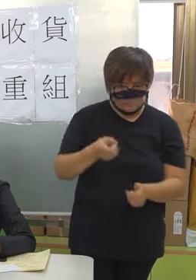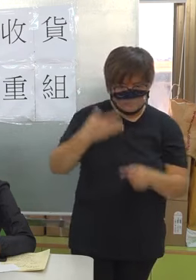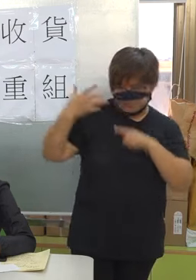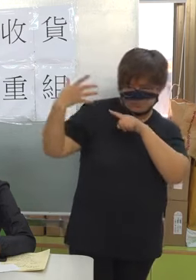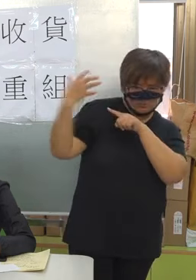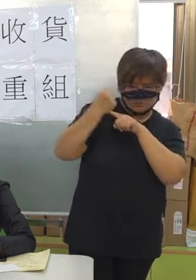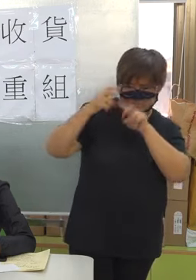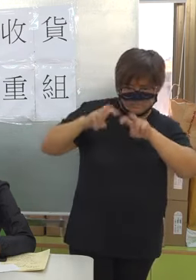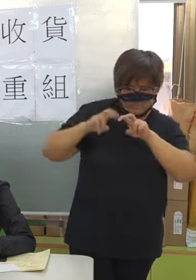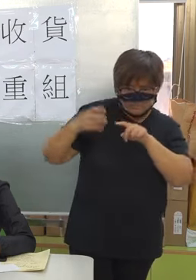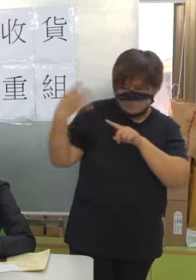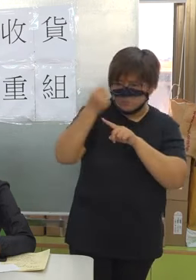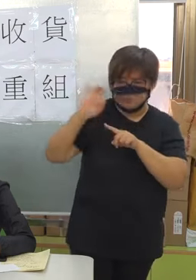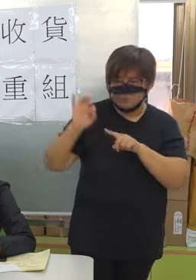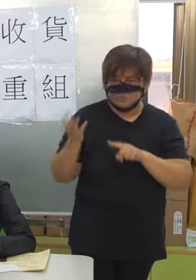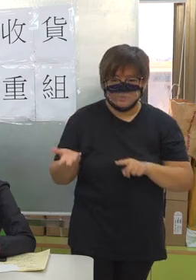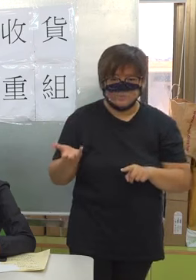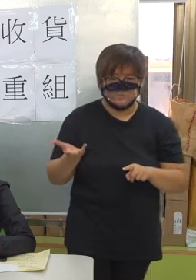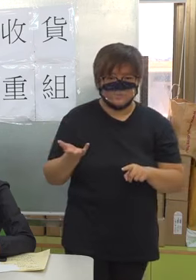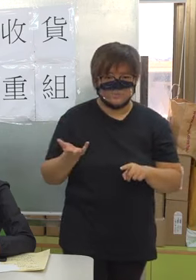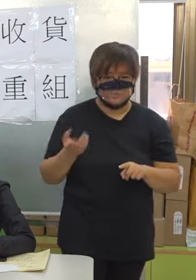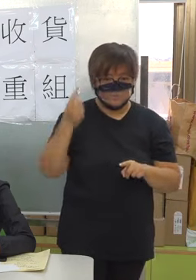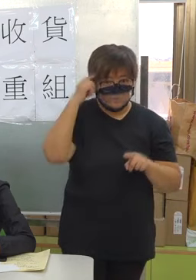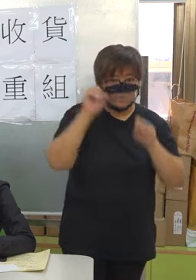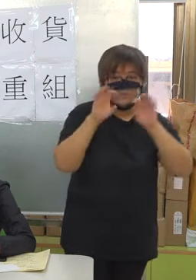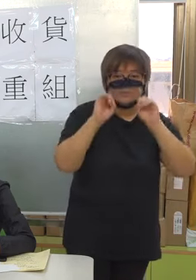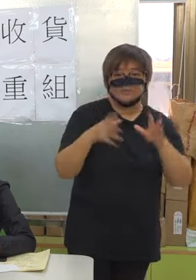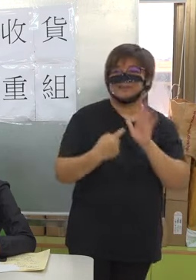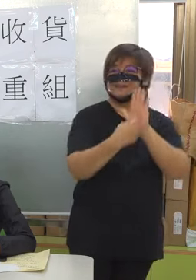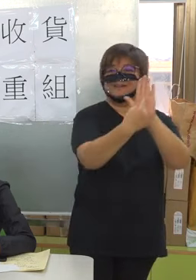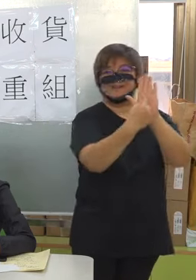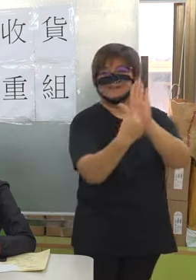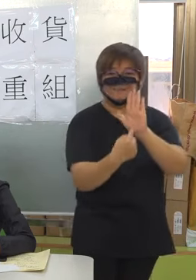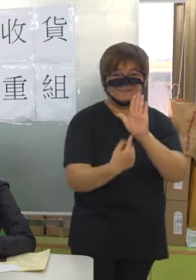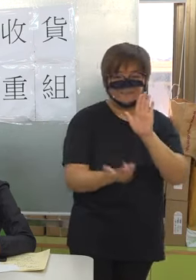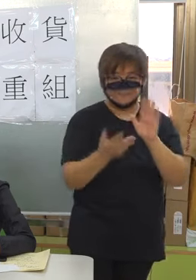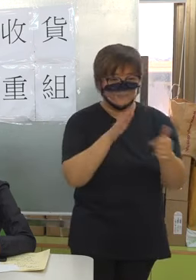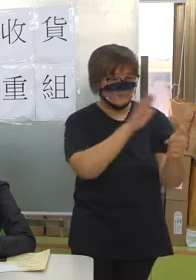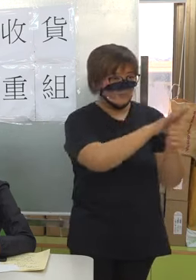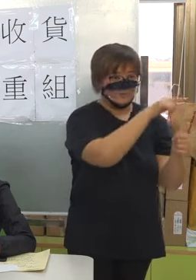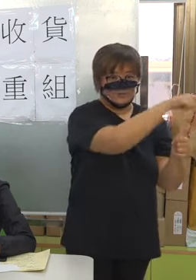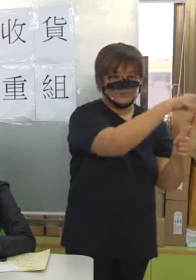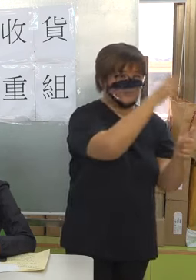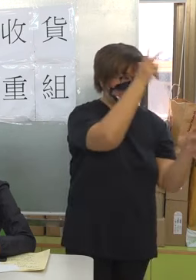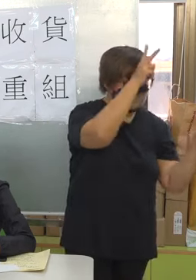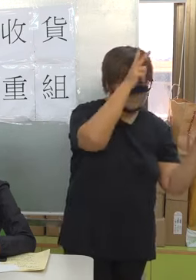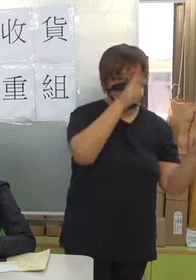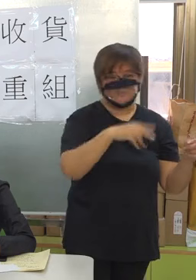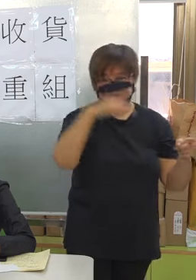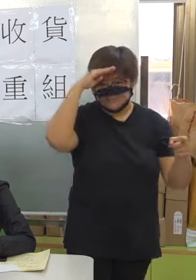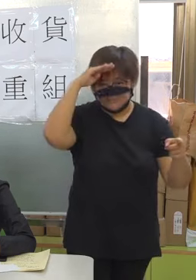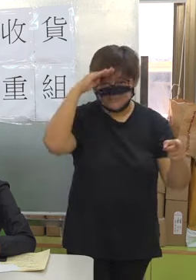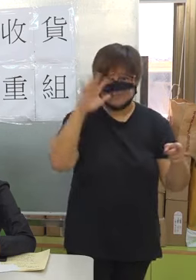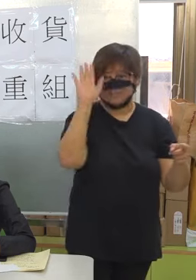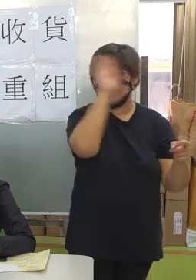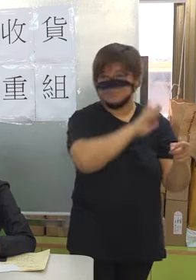毫無公信力的報告為港共黑警種種的失誤遮醜，只會令到我們人民越發不